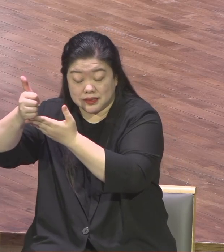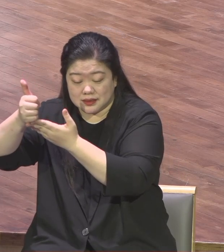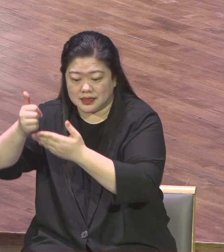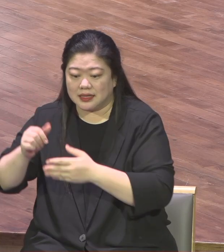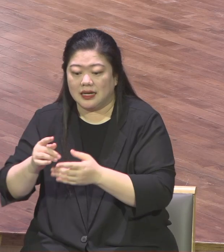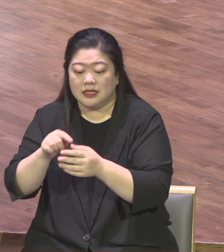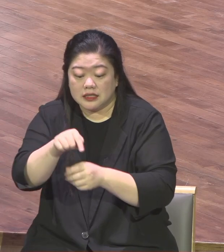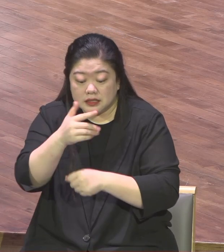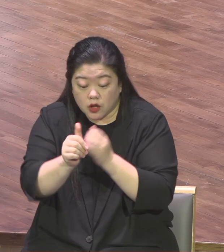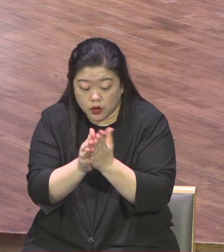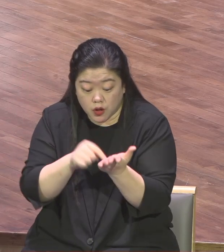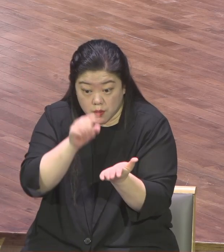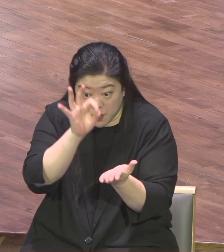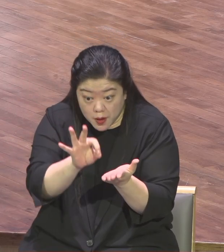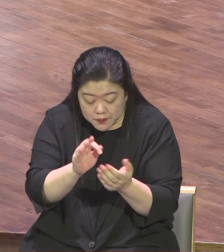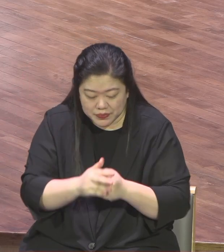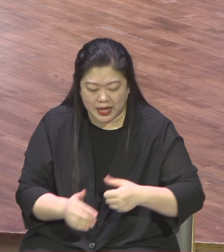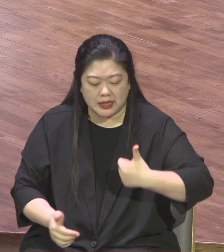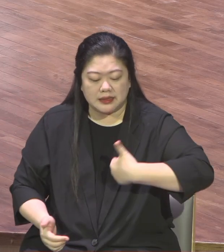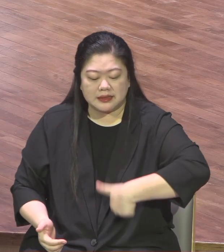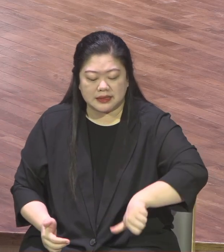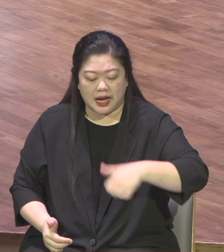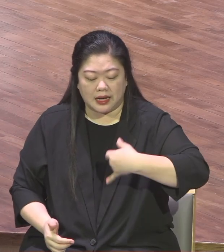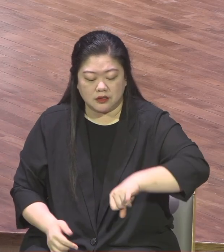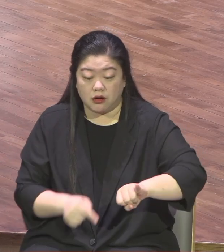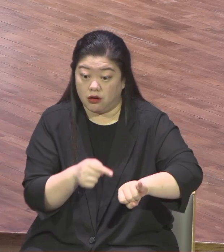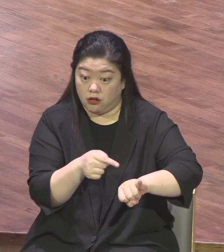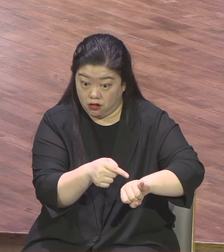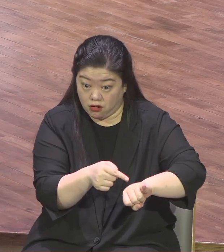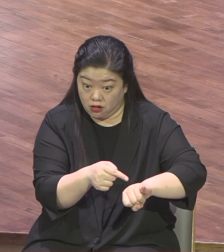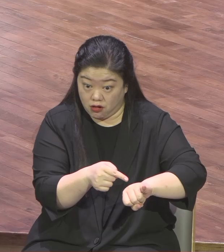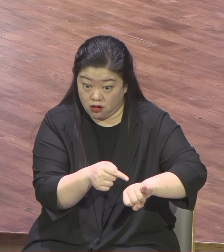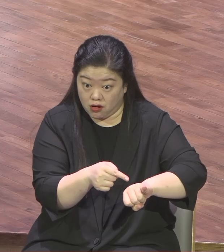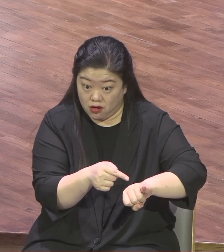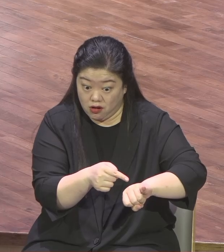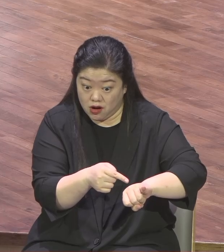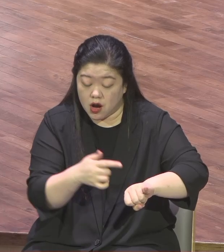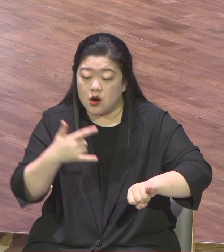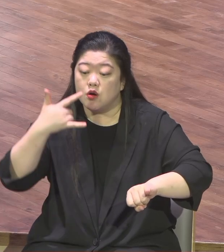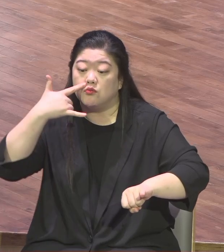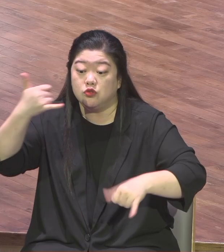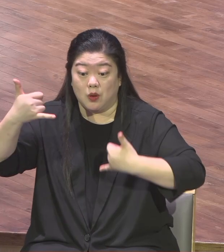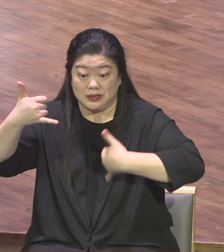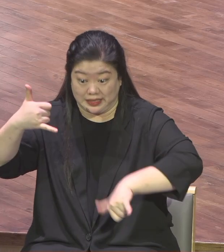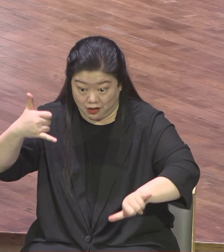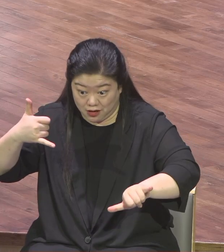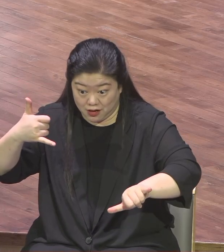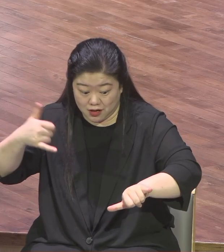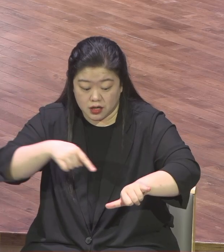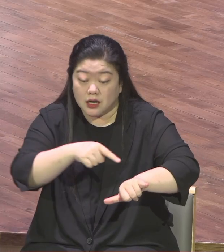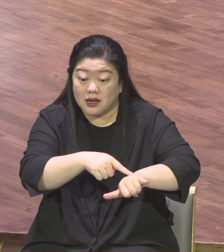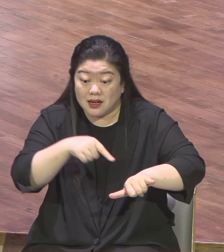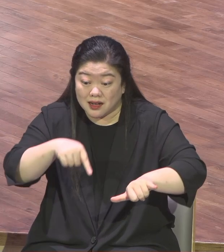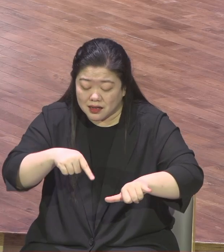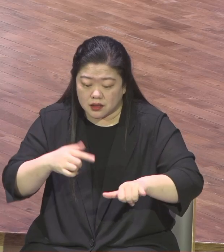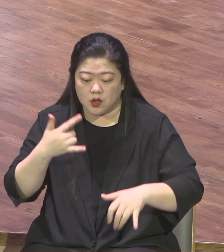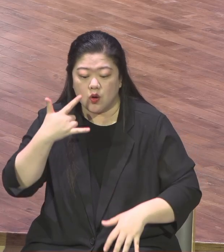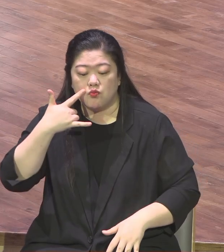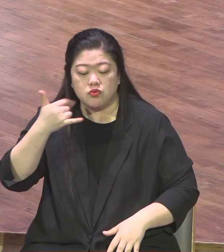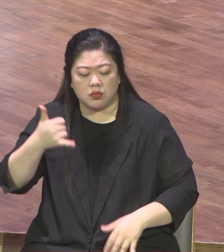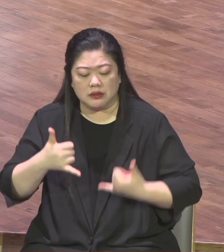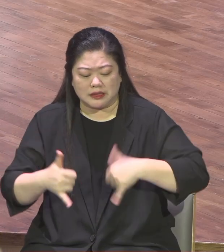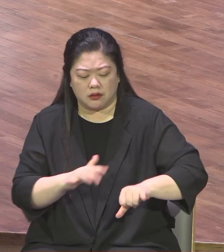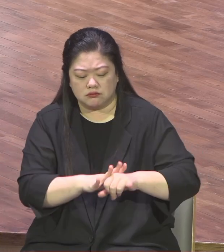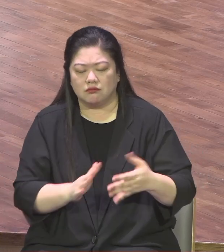기업이요 그랬습니다. 자식이 누구냐? 내가 낳았던 내 거 아니에요. 생명 주의 거예요. 아멘. 생명